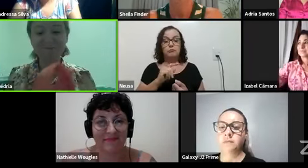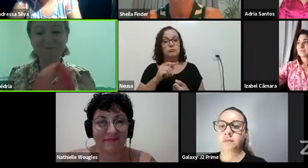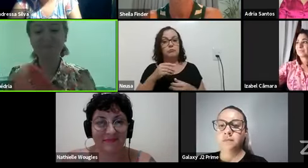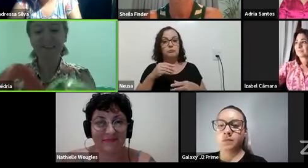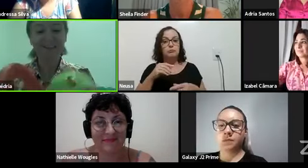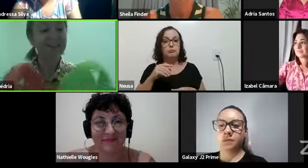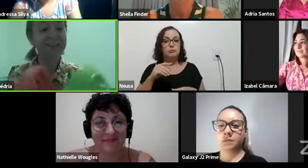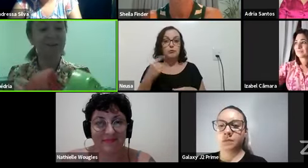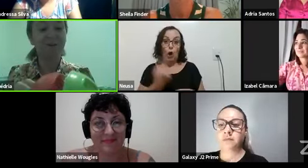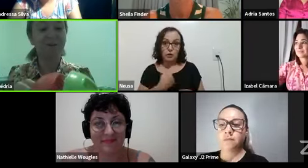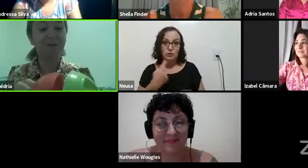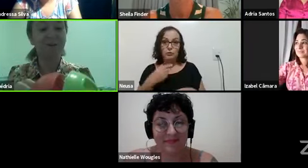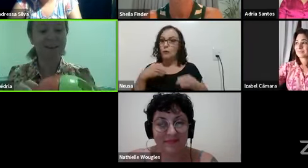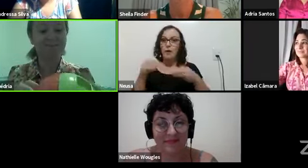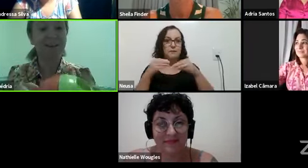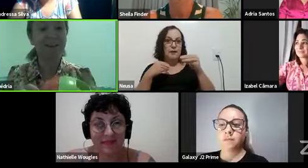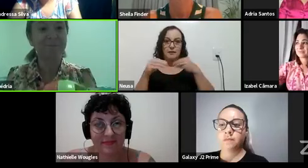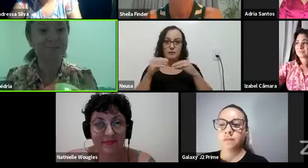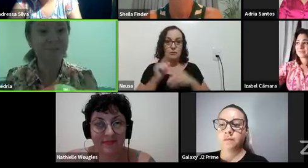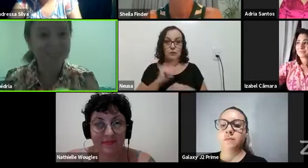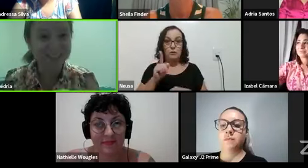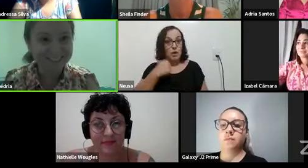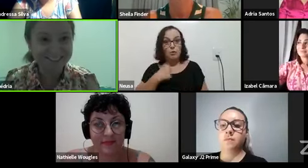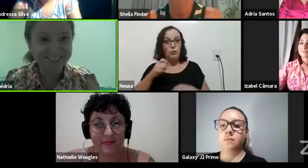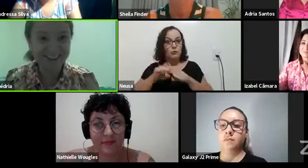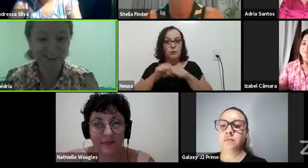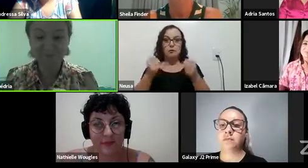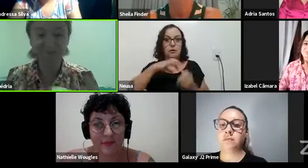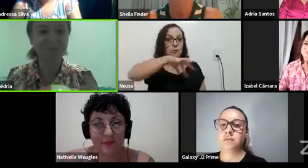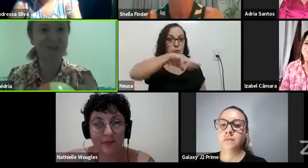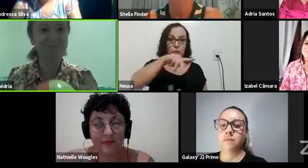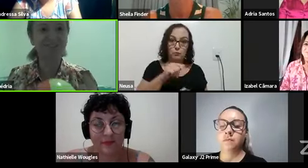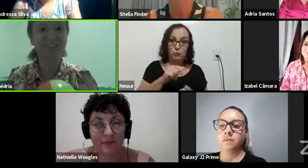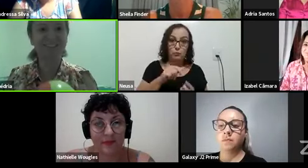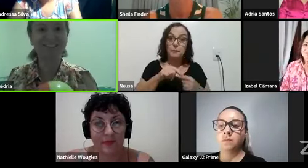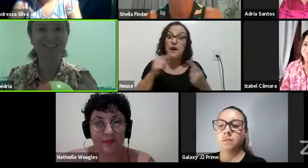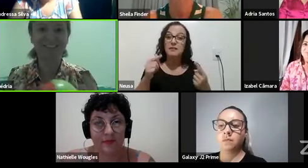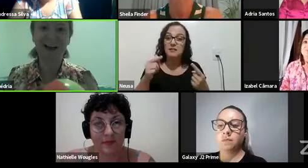quebra, né? Então eu não quebrei, mas com certeza eu me